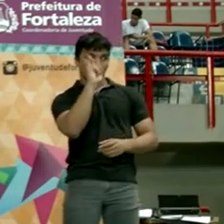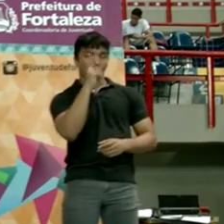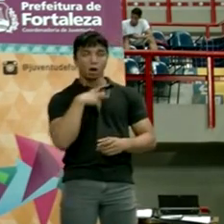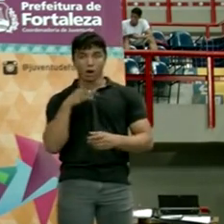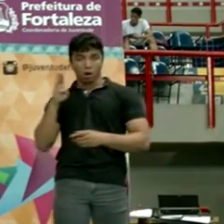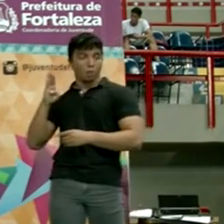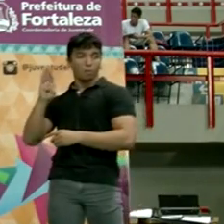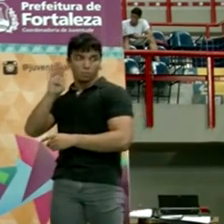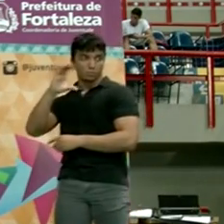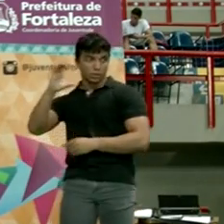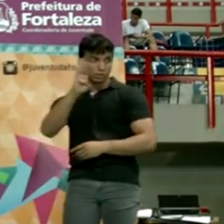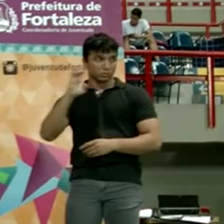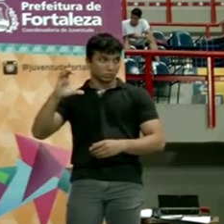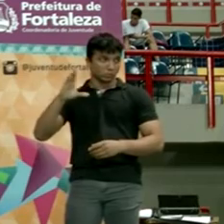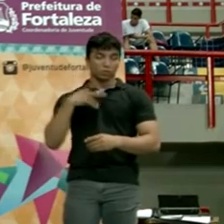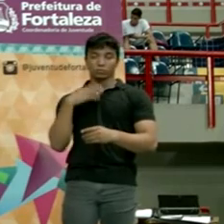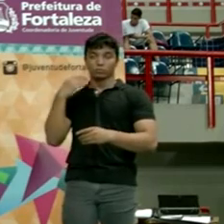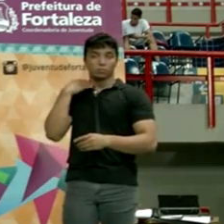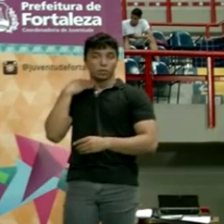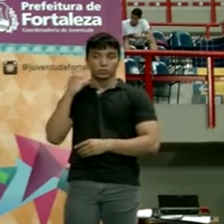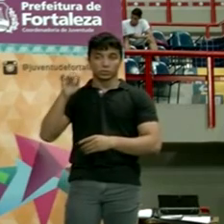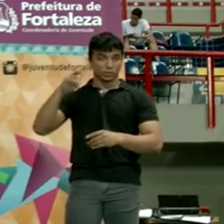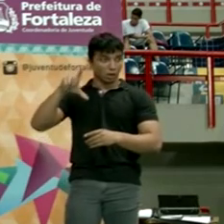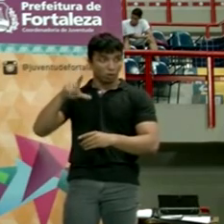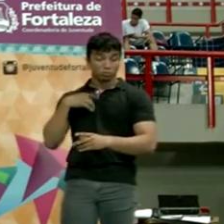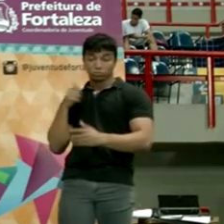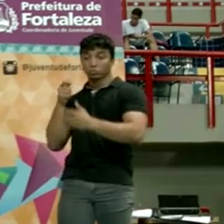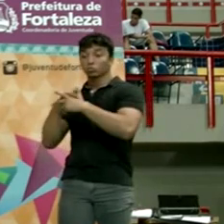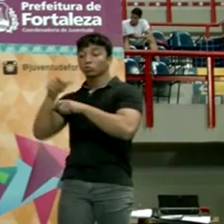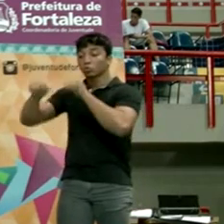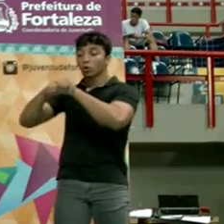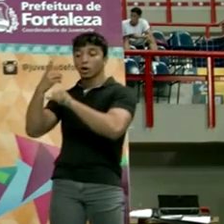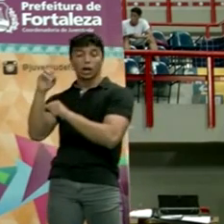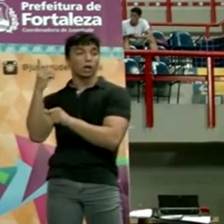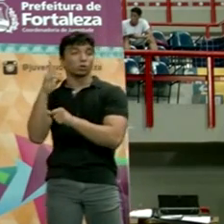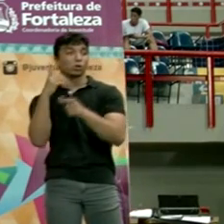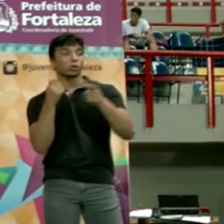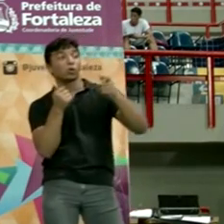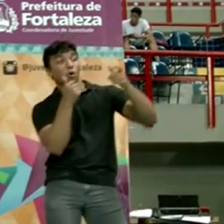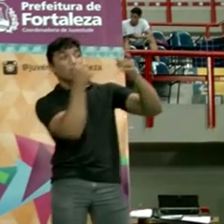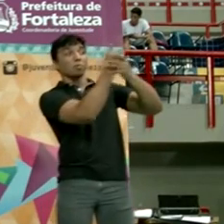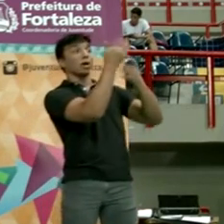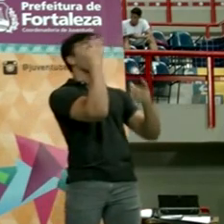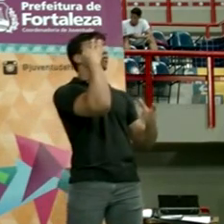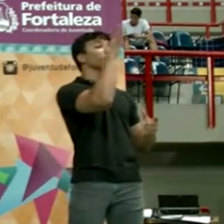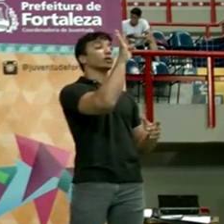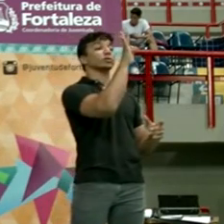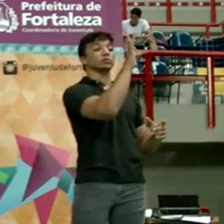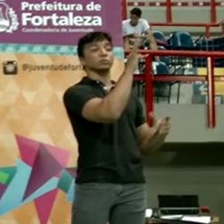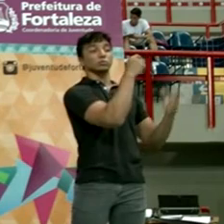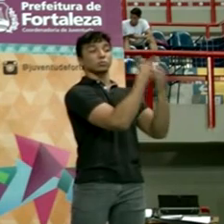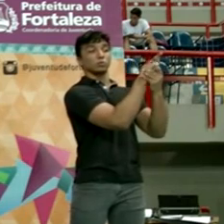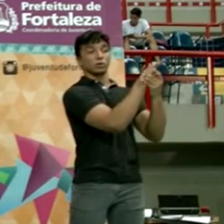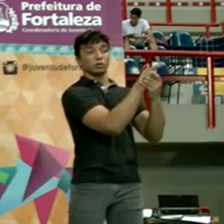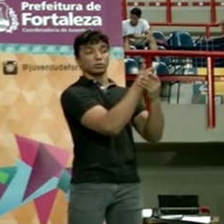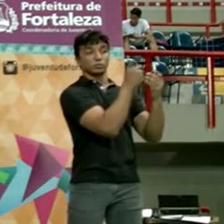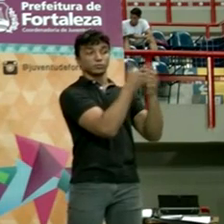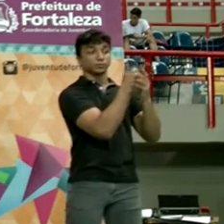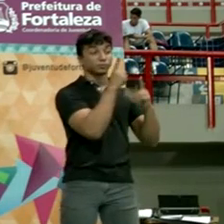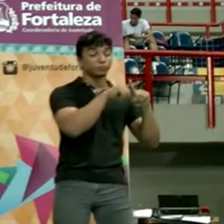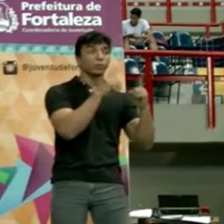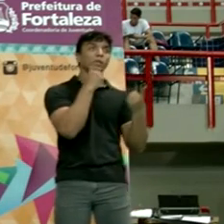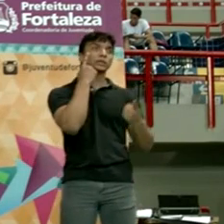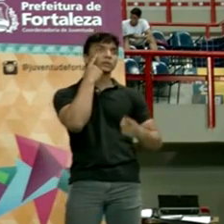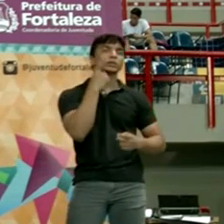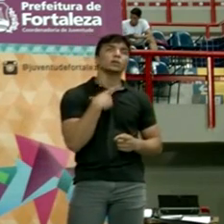no Banco Central e vou trocar por dólar para comprar esse perfume lá na França em dólar.